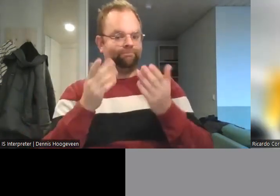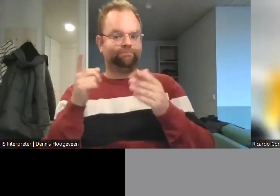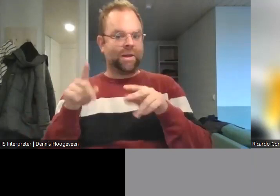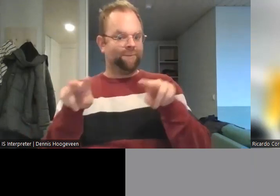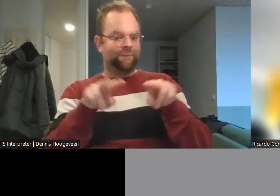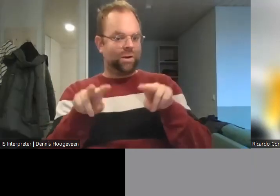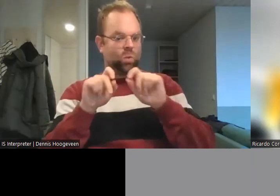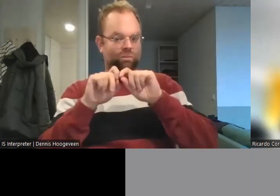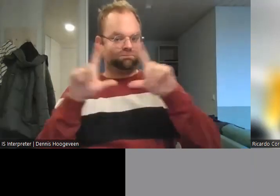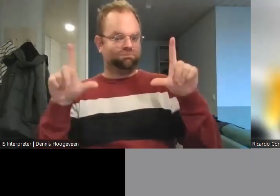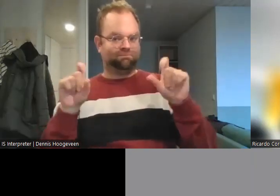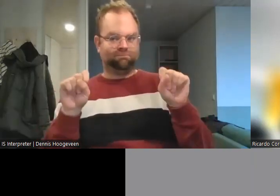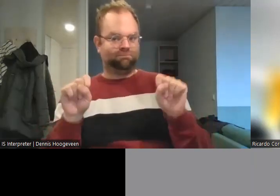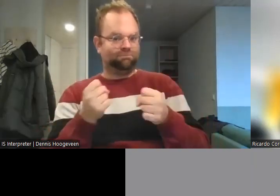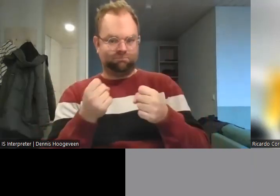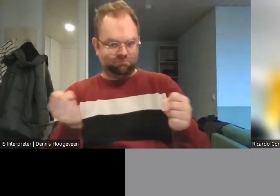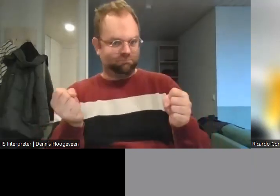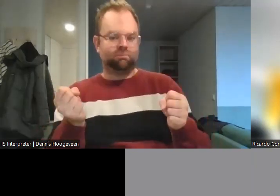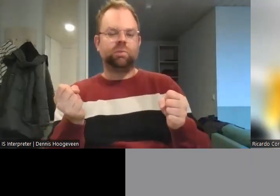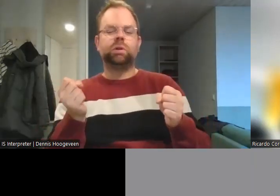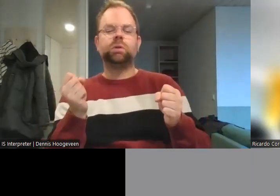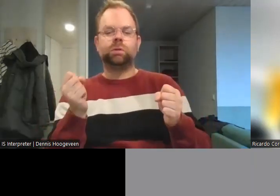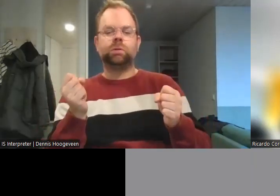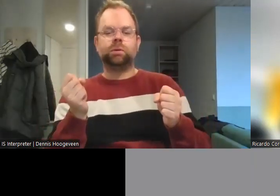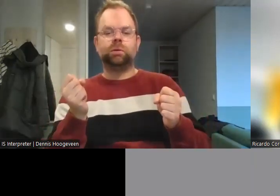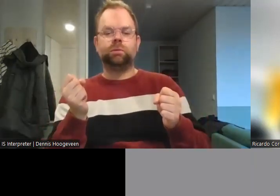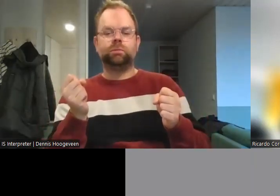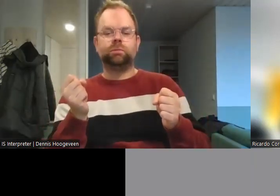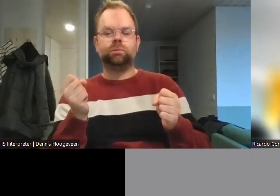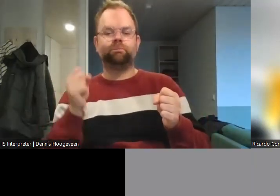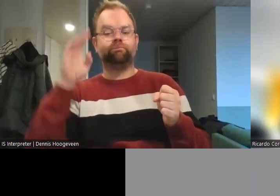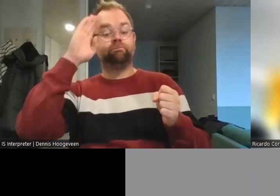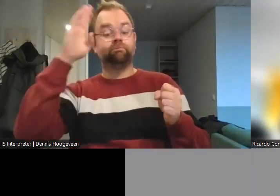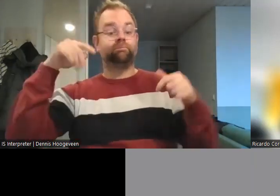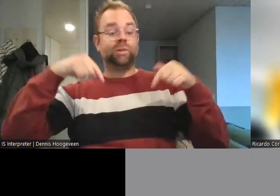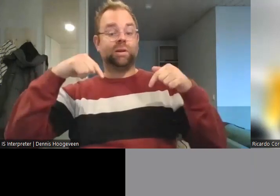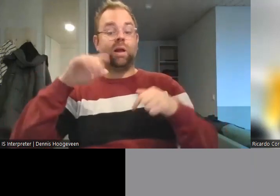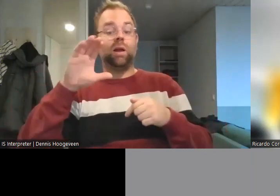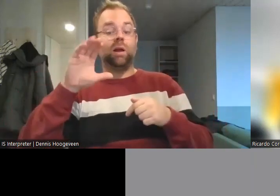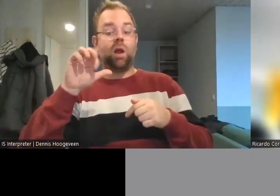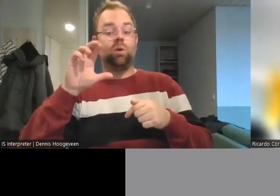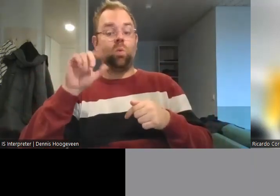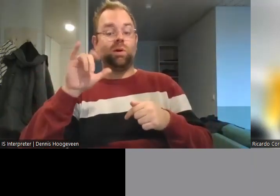so maybe, yes, there's no permission to open video, so I don't know, Alexandra, if it's possible to open